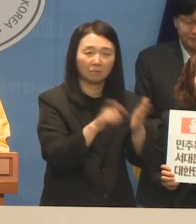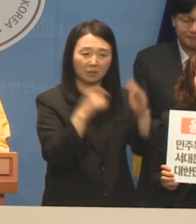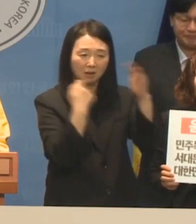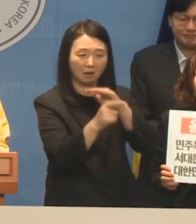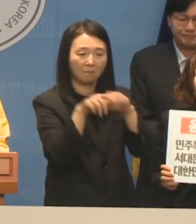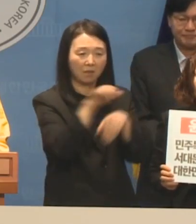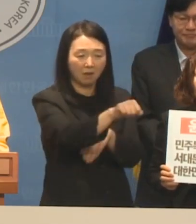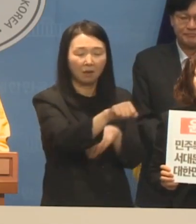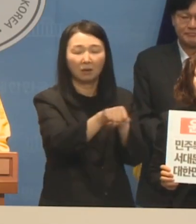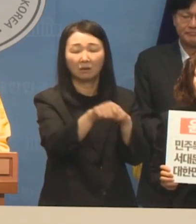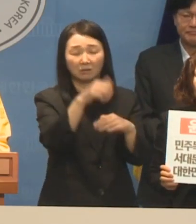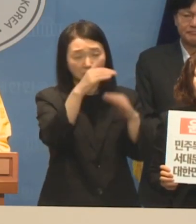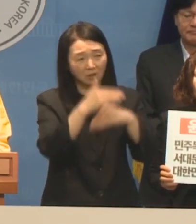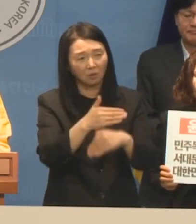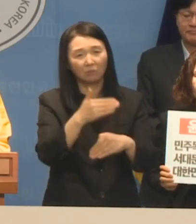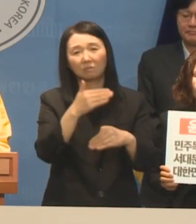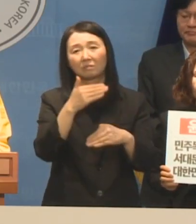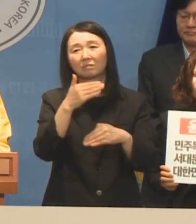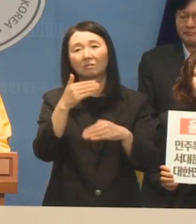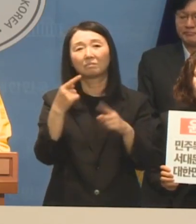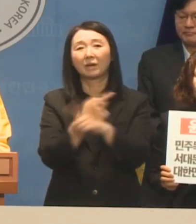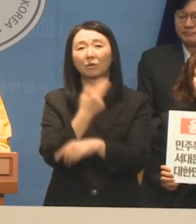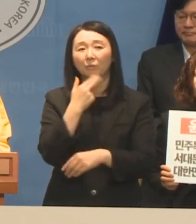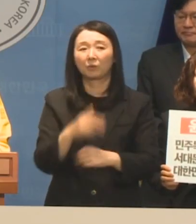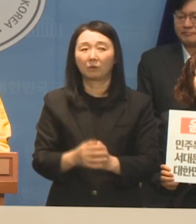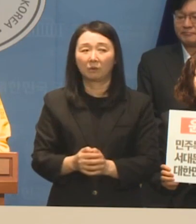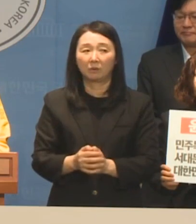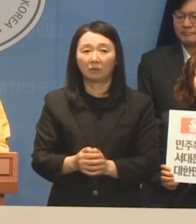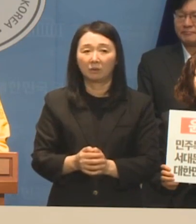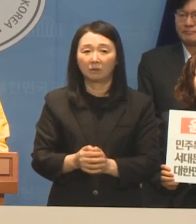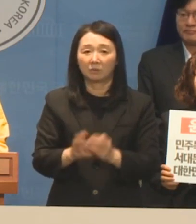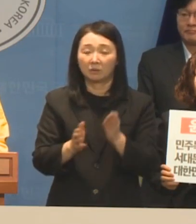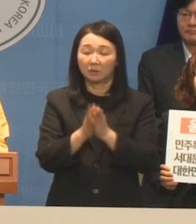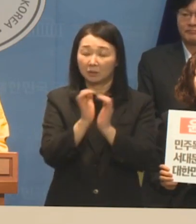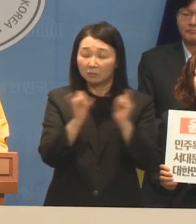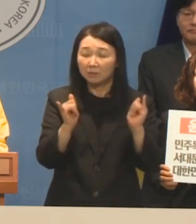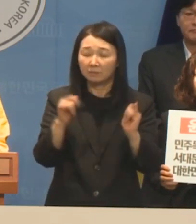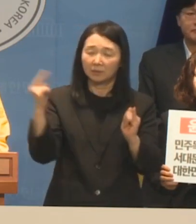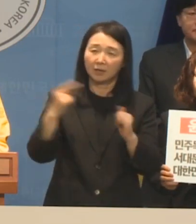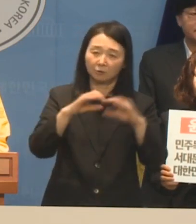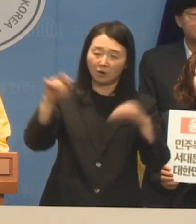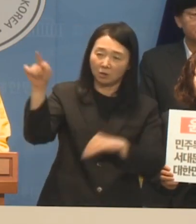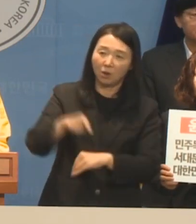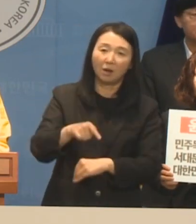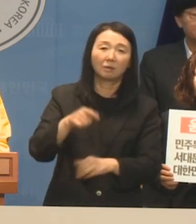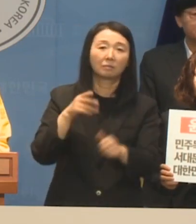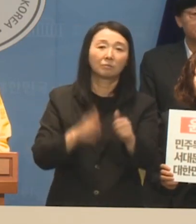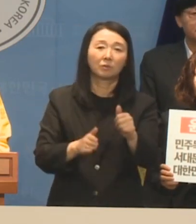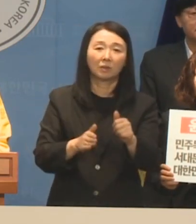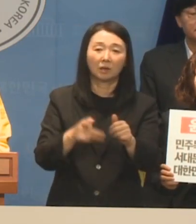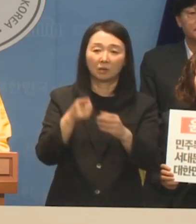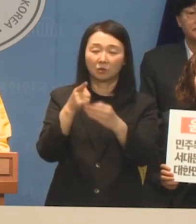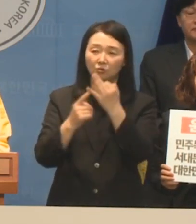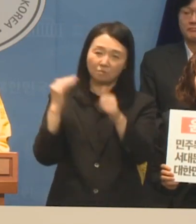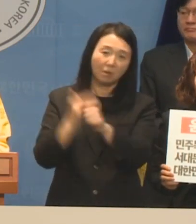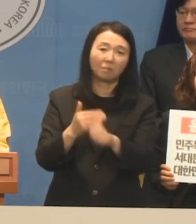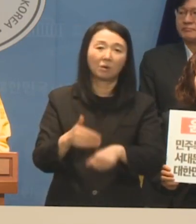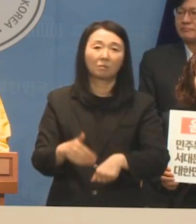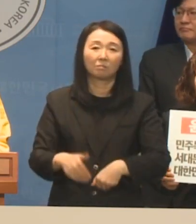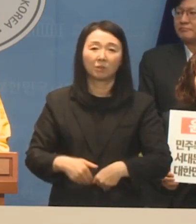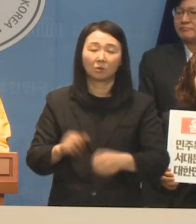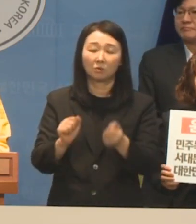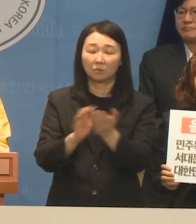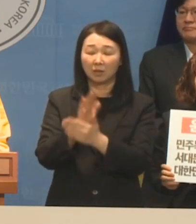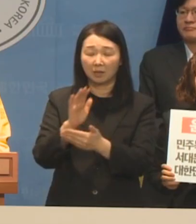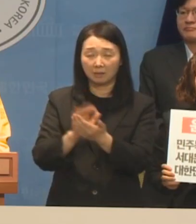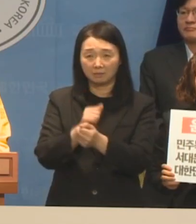사실은 변하지 않습니다. 이제 주권자인 시민이 다시 광장에 나섭시다. 윤석열을 즉각 파면시키고 내란